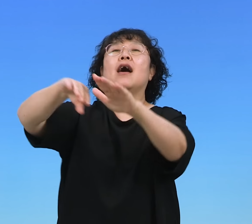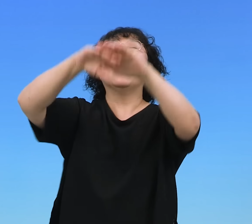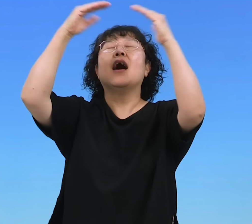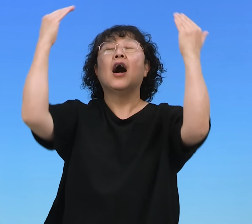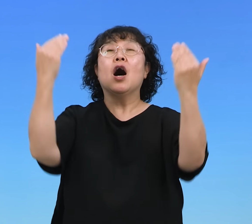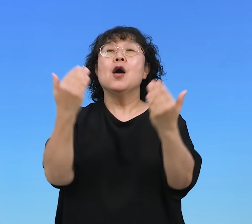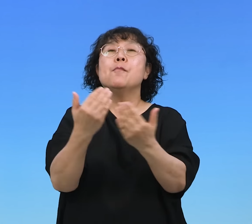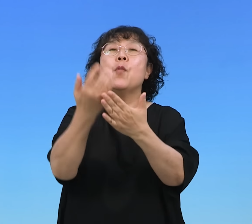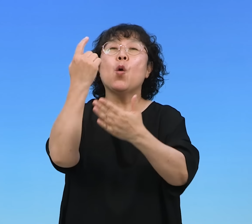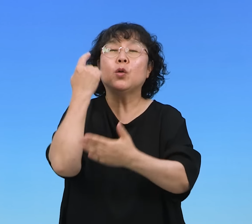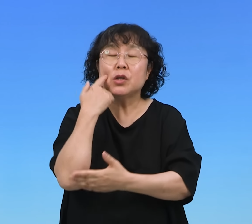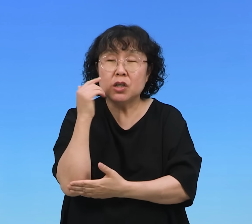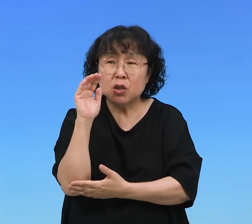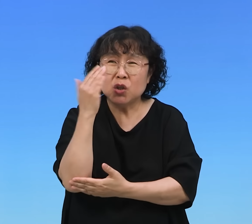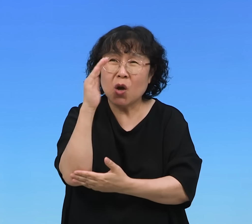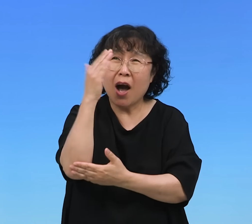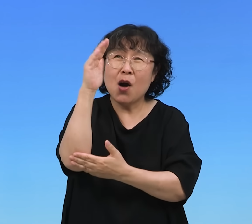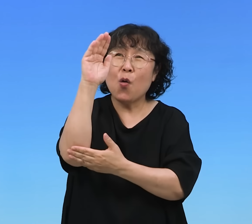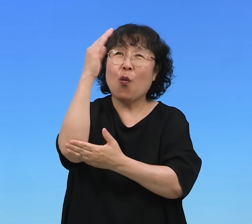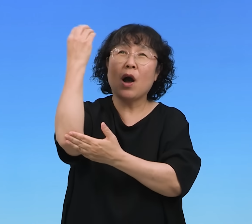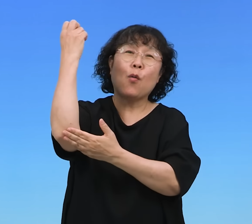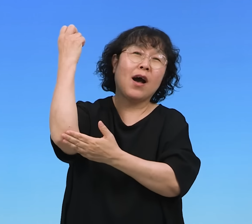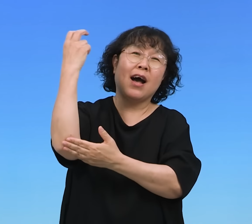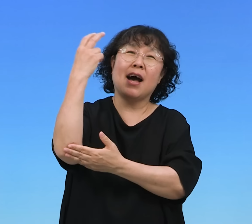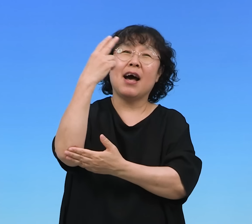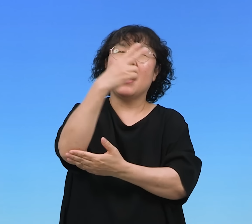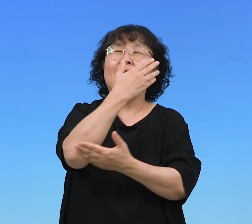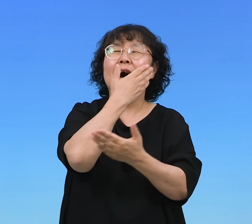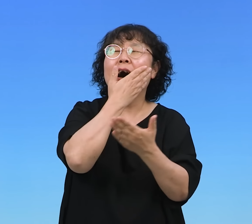모든 영광과 존귀 찬양과